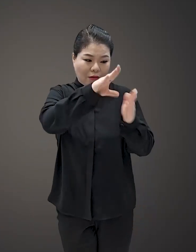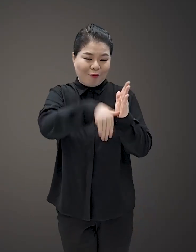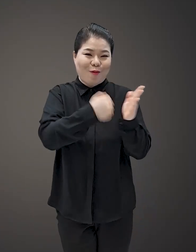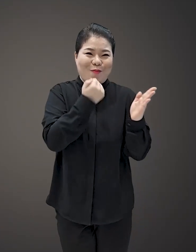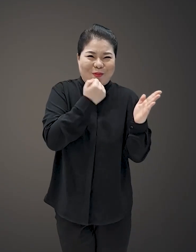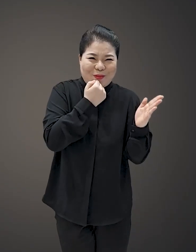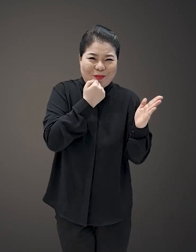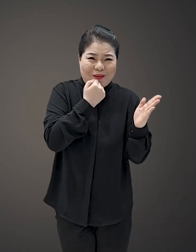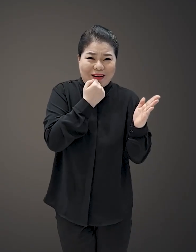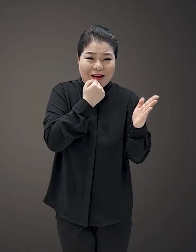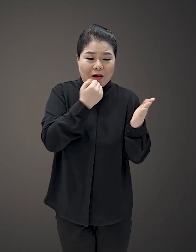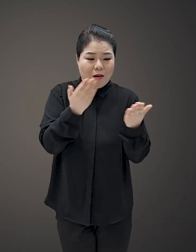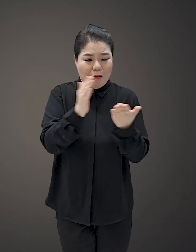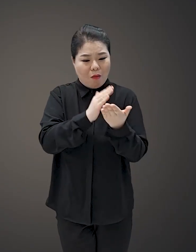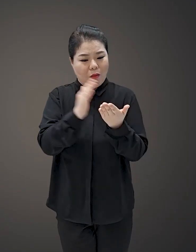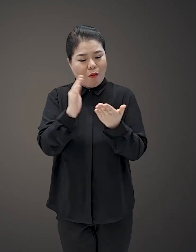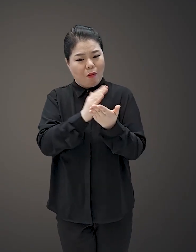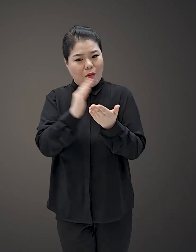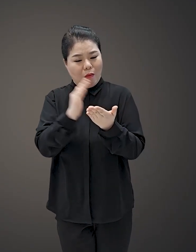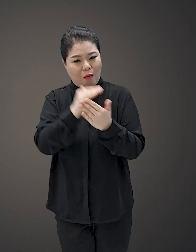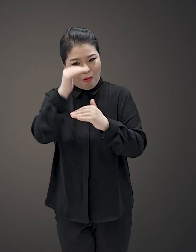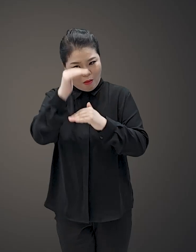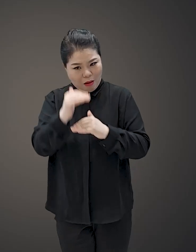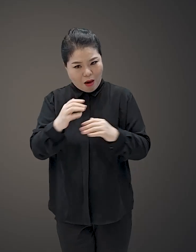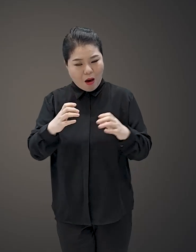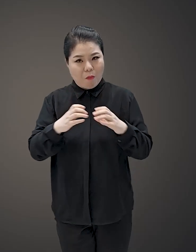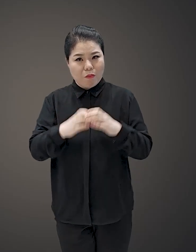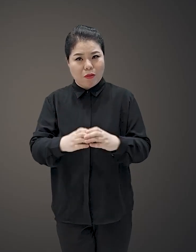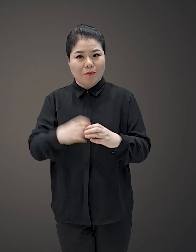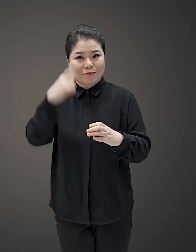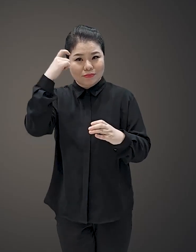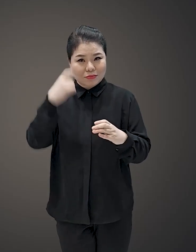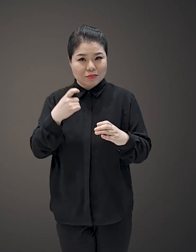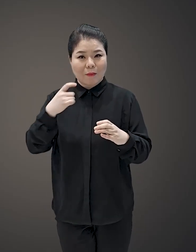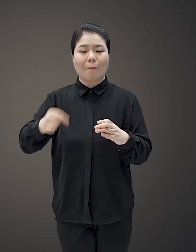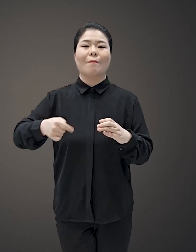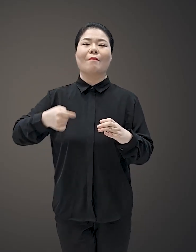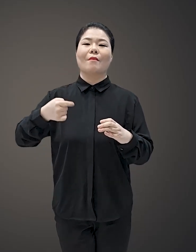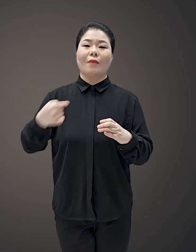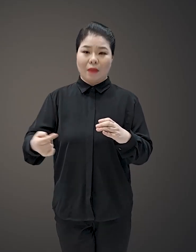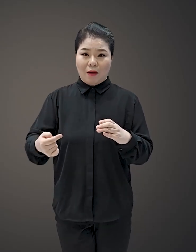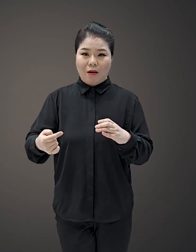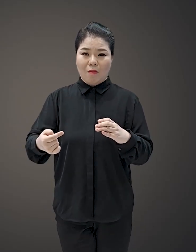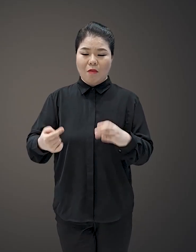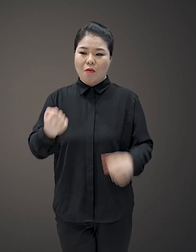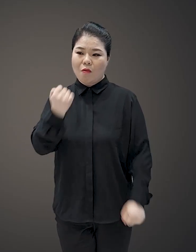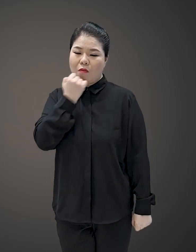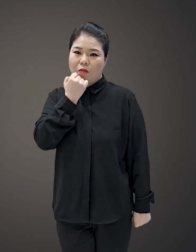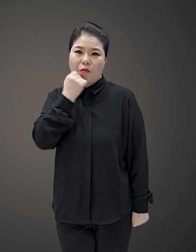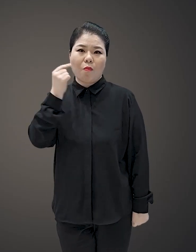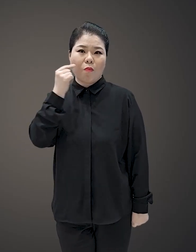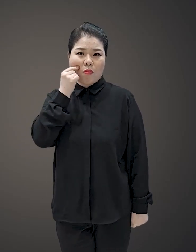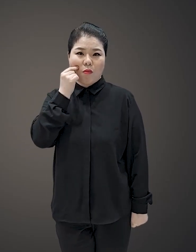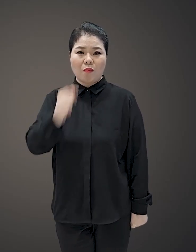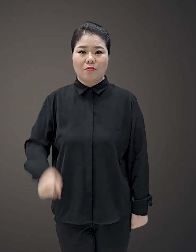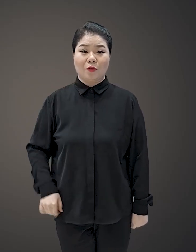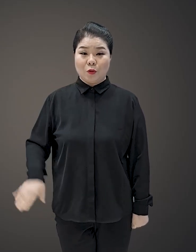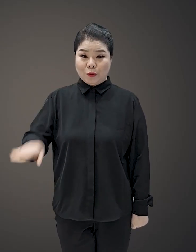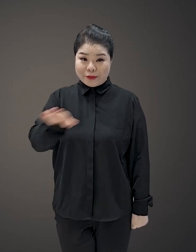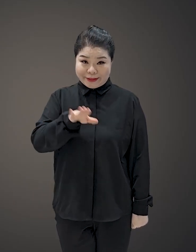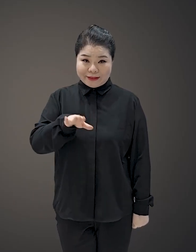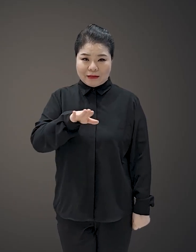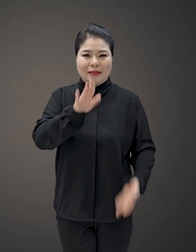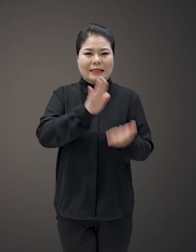땐 웃겠지만 언제부턴가 이 사우나 대회가 진지하게 느껴지고 그 다음엔 전혀 웃을 수가 없다.